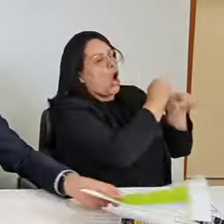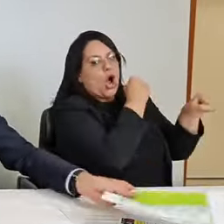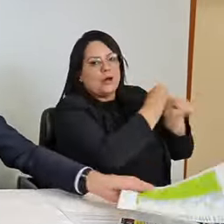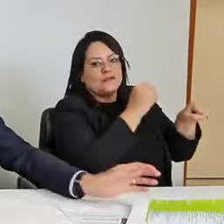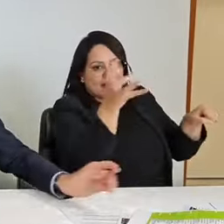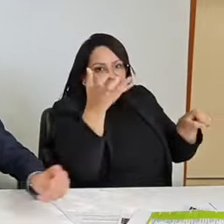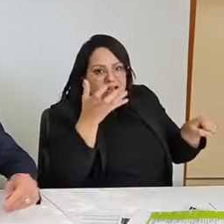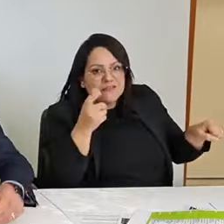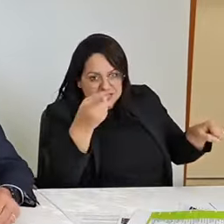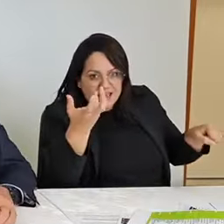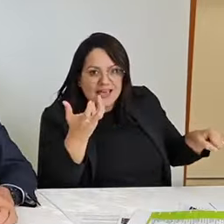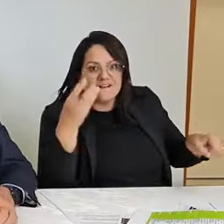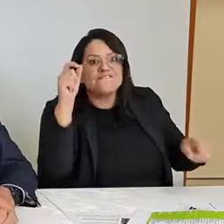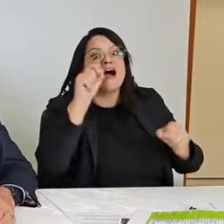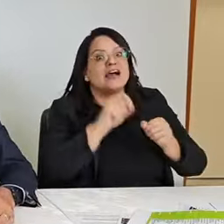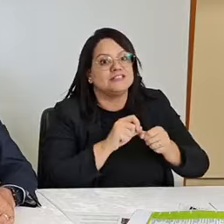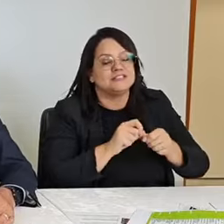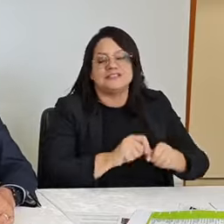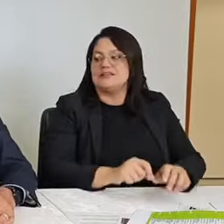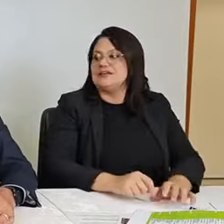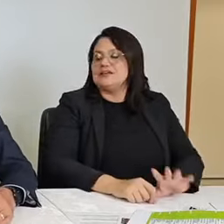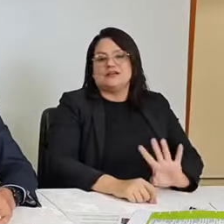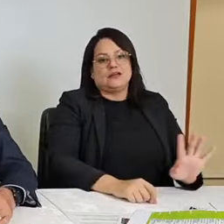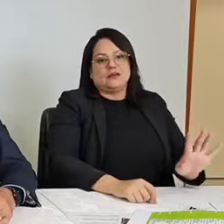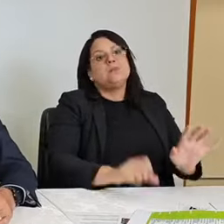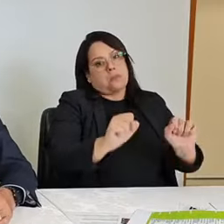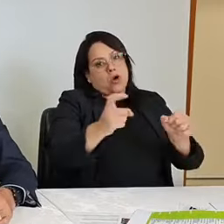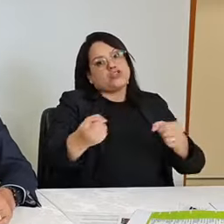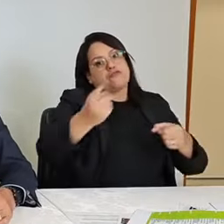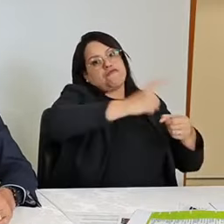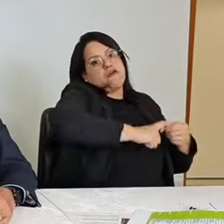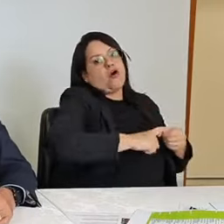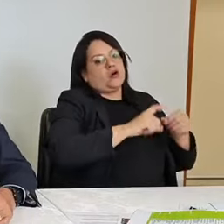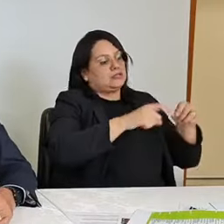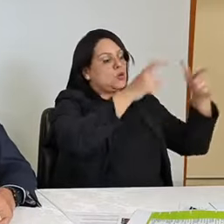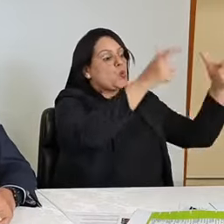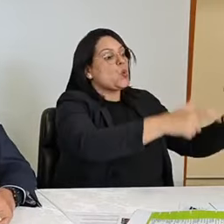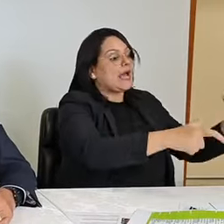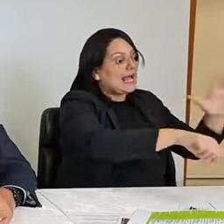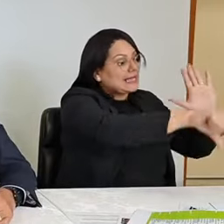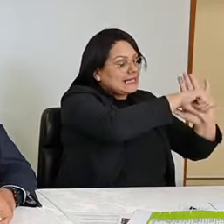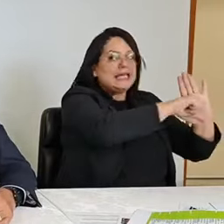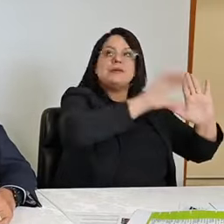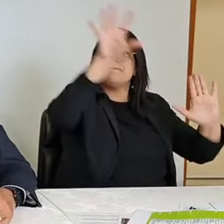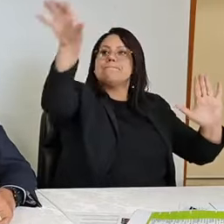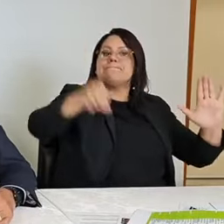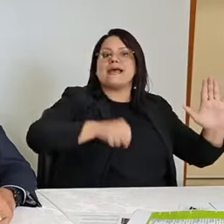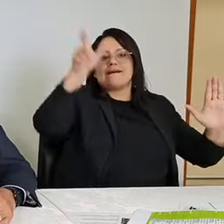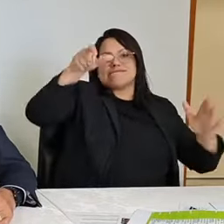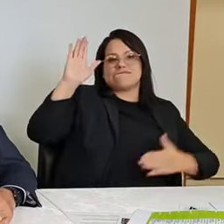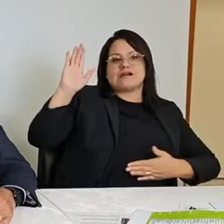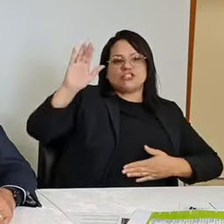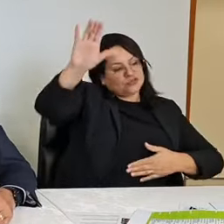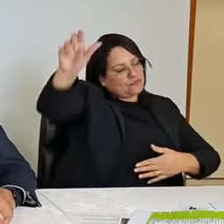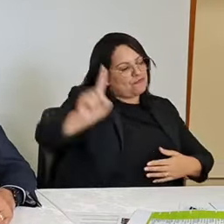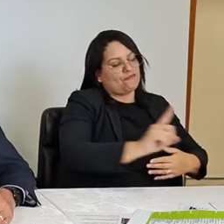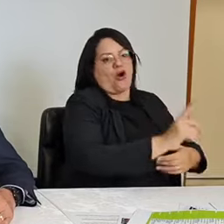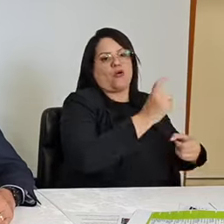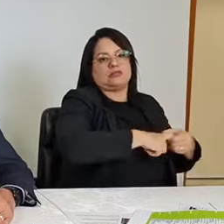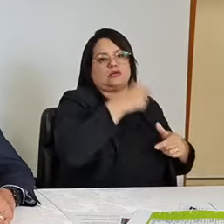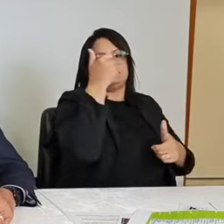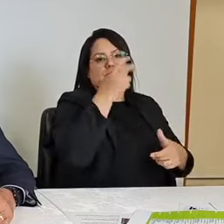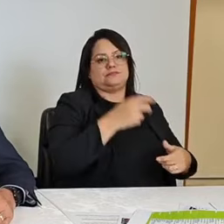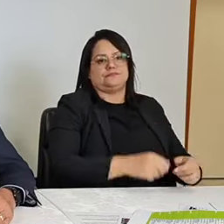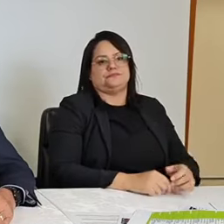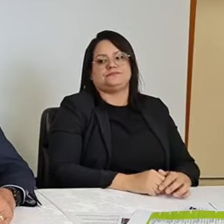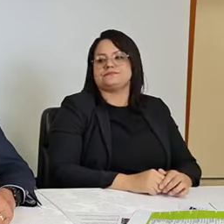Não falei não, não tem que falar isso aqui, é muito importante. Ah, tá. É só reconduzir a cena do crime e o criminoso. Antes de passar para outra pergunta aqui, por unanimidade